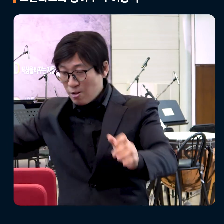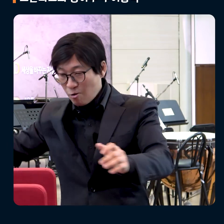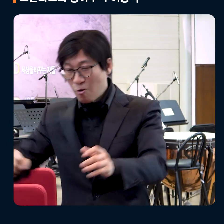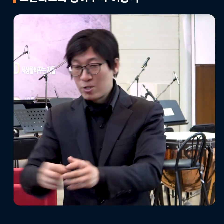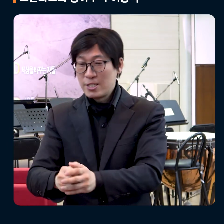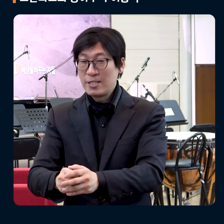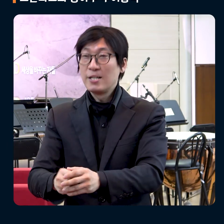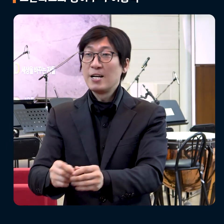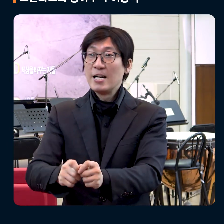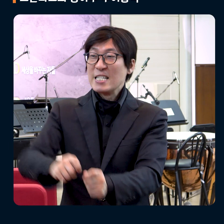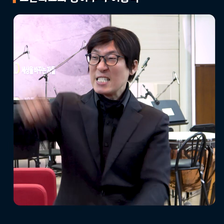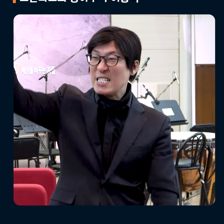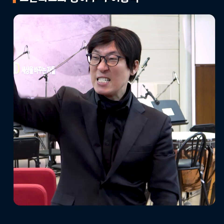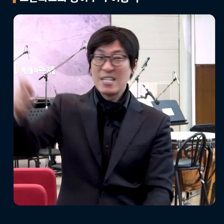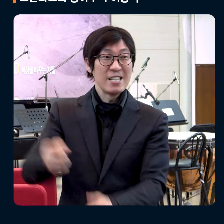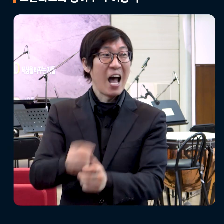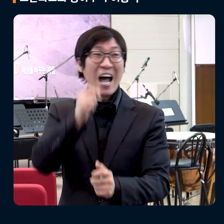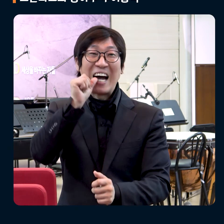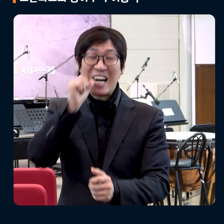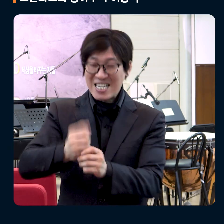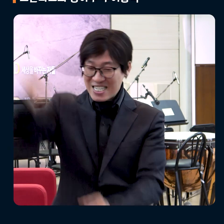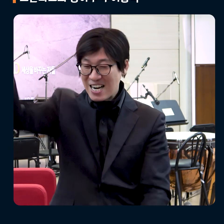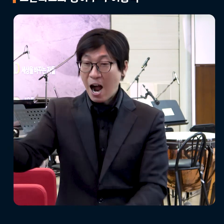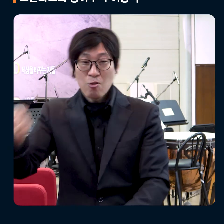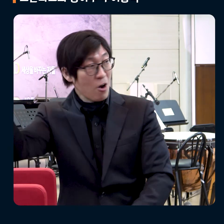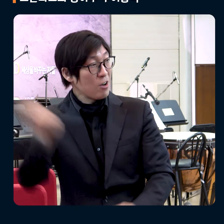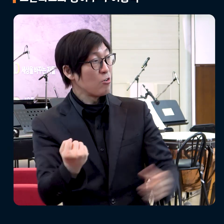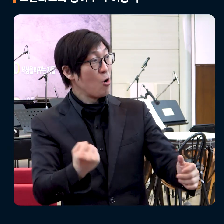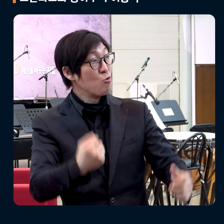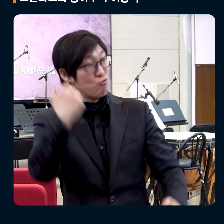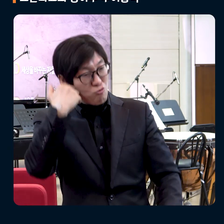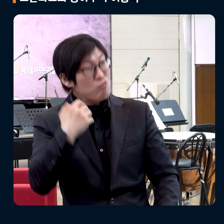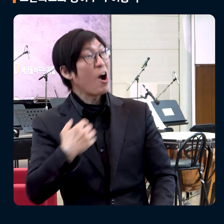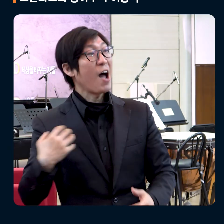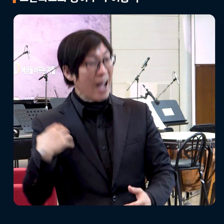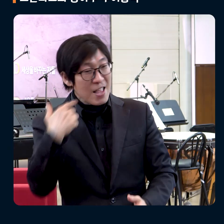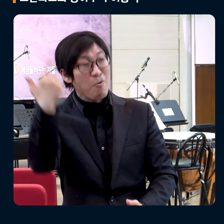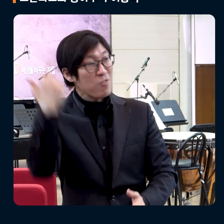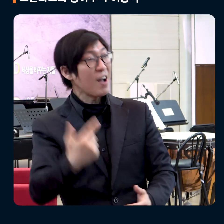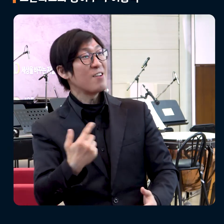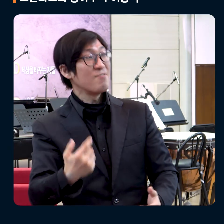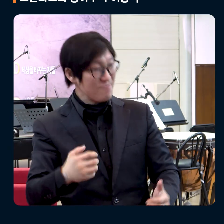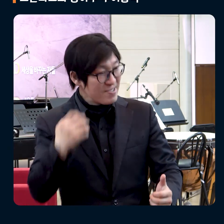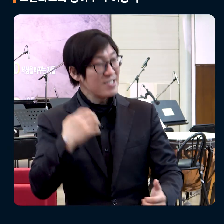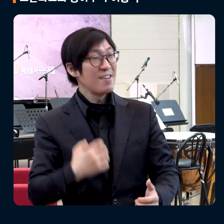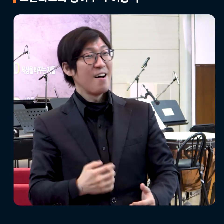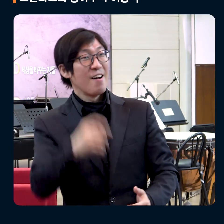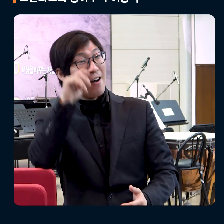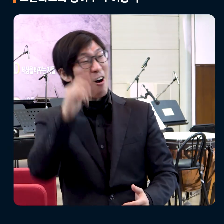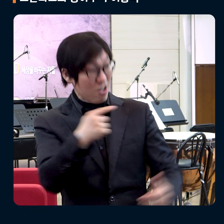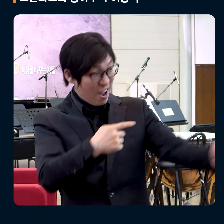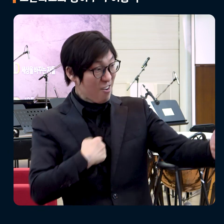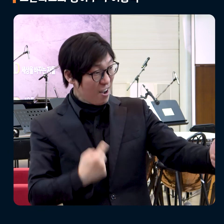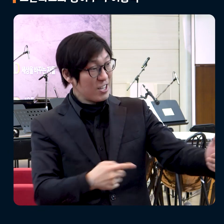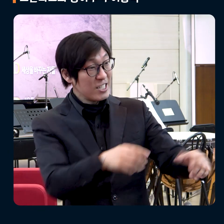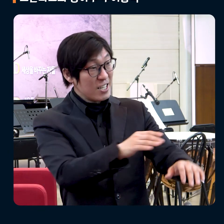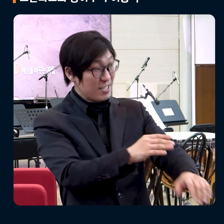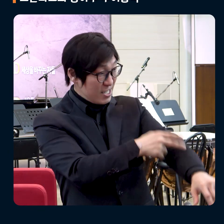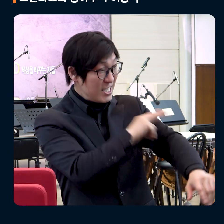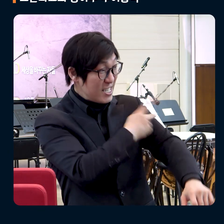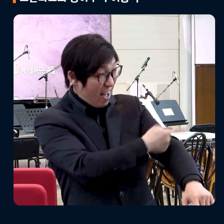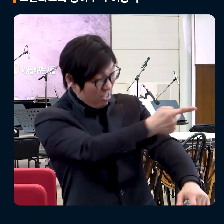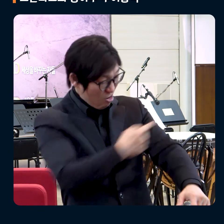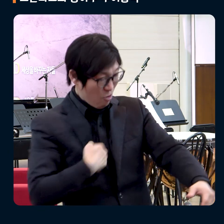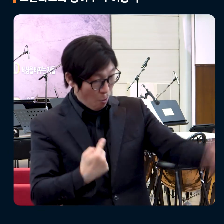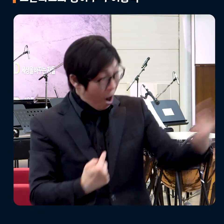도라이버로 딱 들고 있잖아요. 계단으로 내려와가지고 그 4명 얼굴에 겨누면서 담임 목사님 건드리기만 해뿌라, 네 죽고